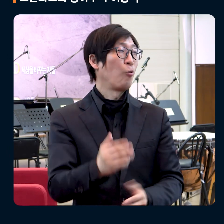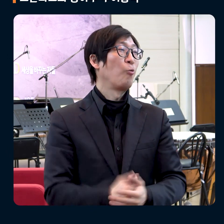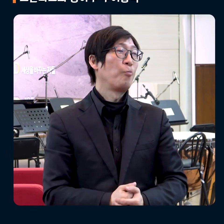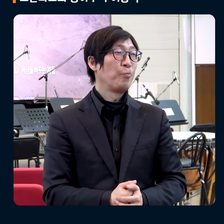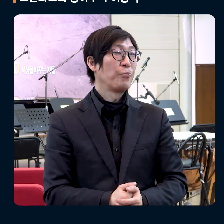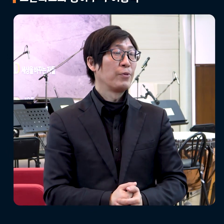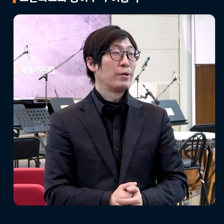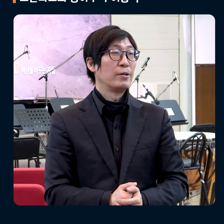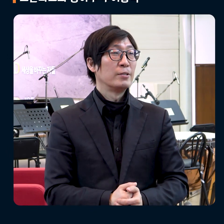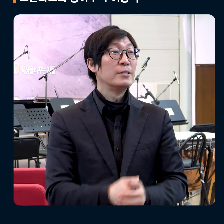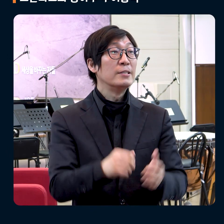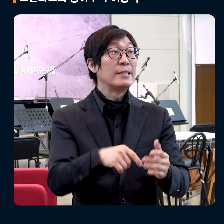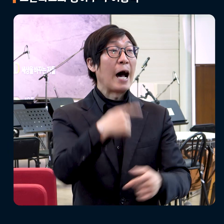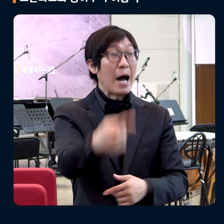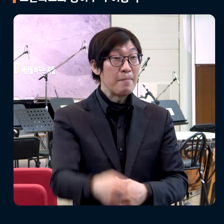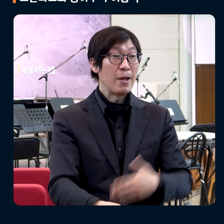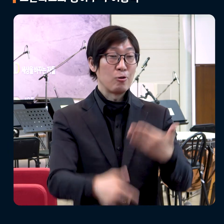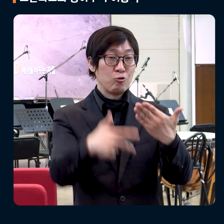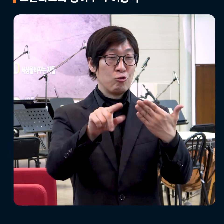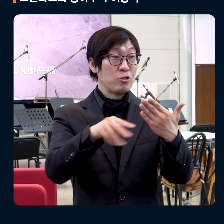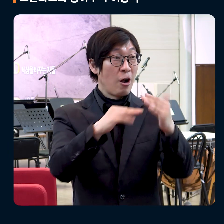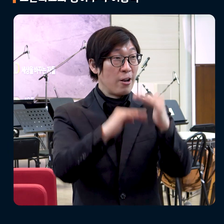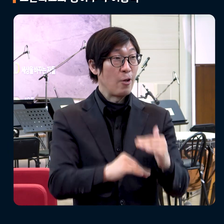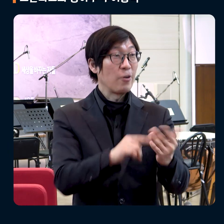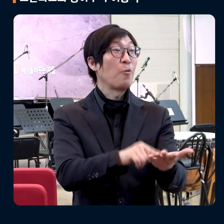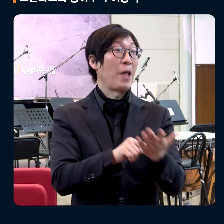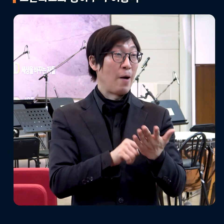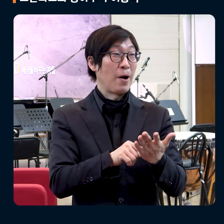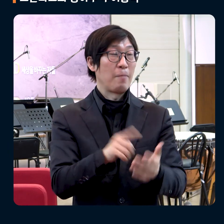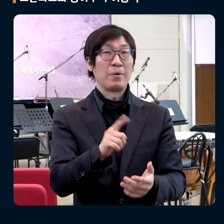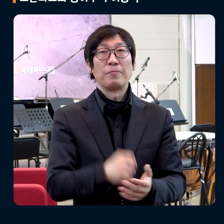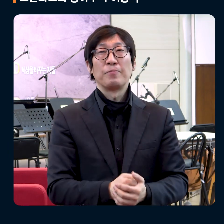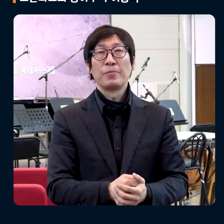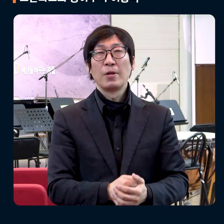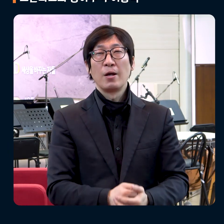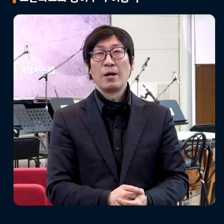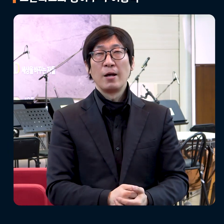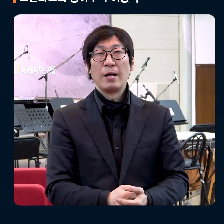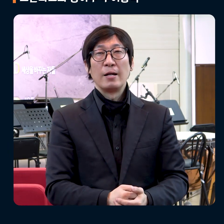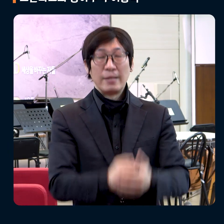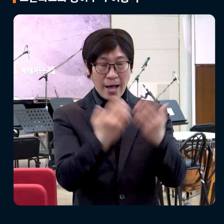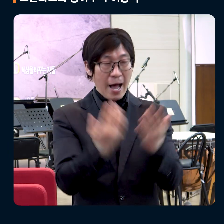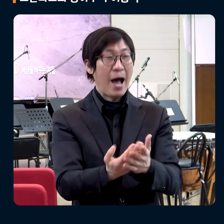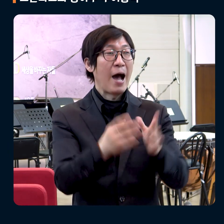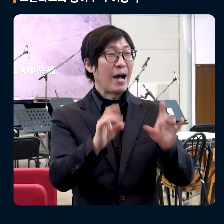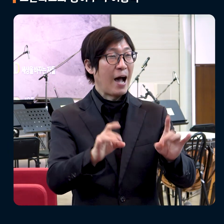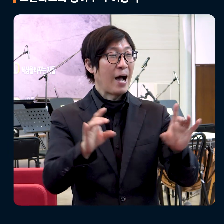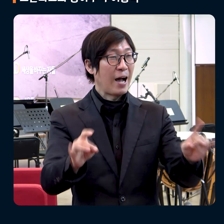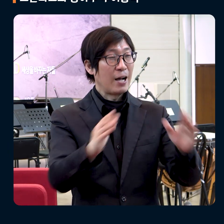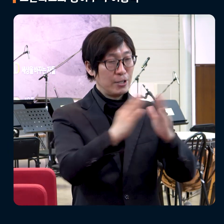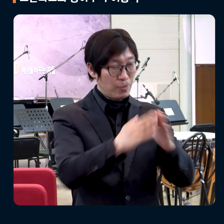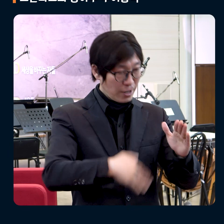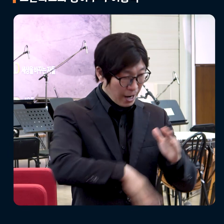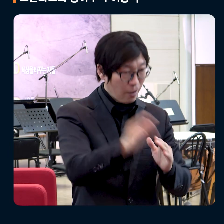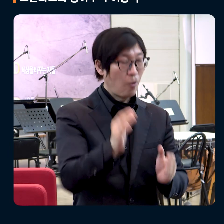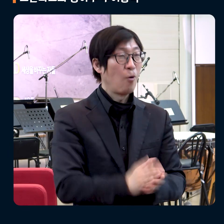가라앉으면서 그 다음에 그 유명한 구절이 나온 겁니다. 53절, 다 각각 집으로